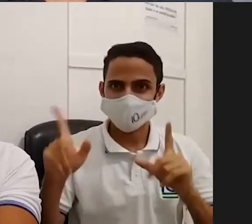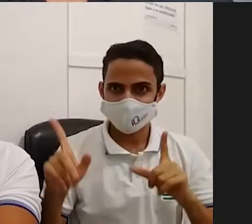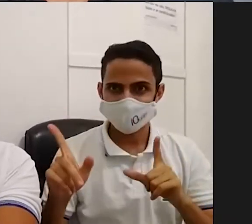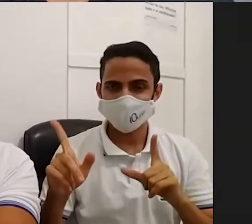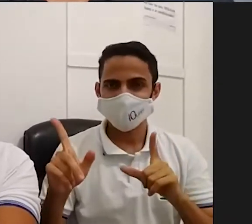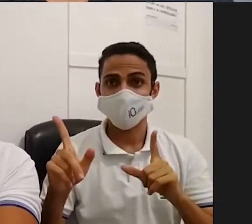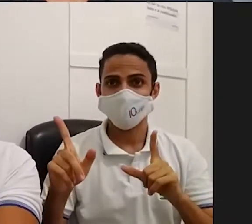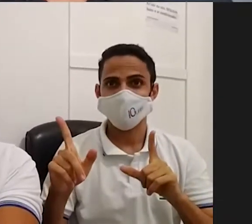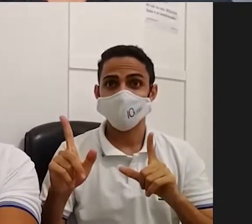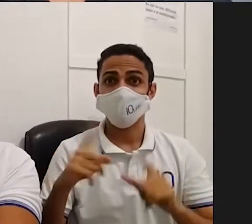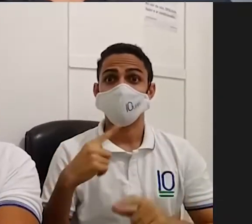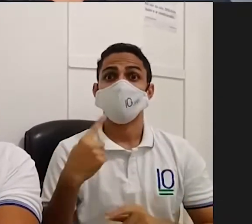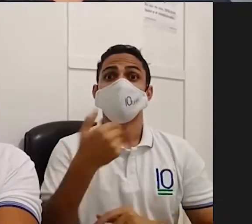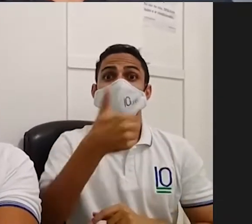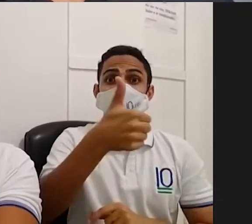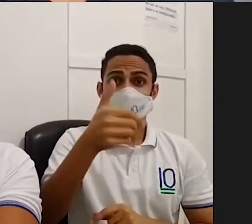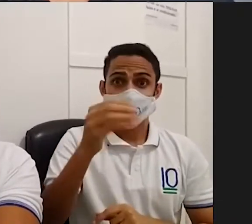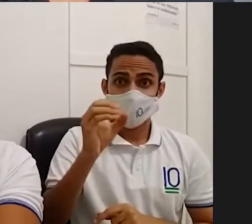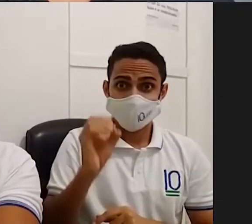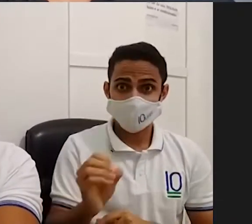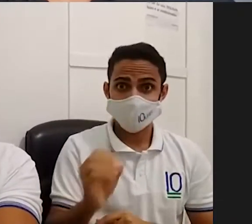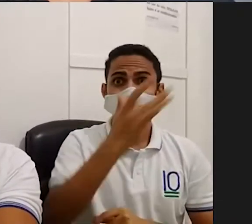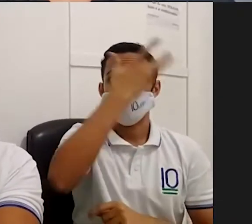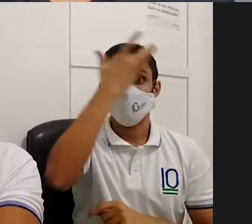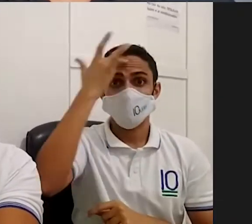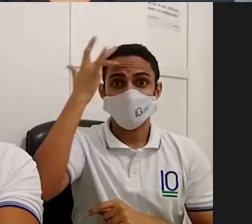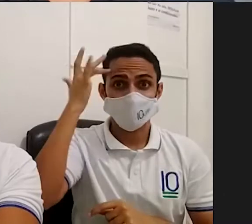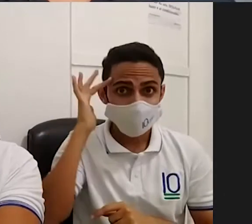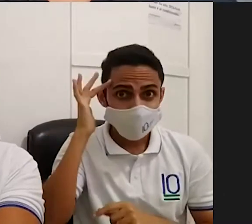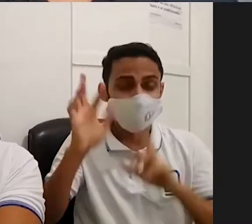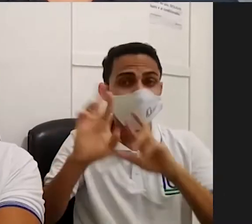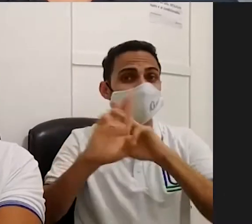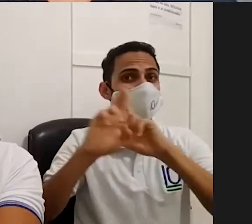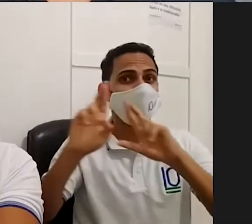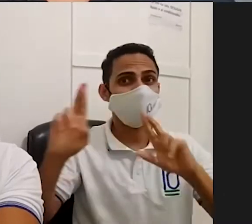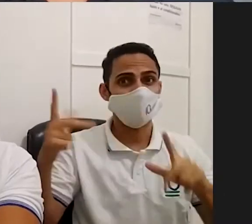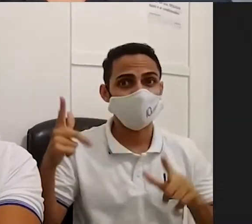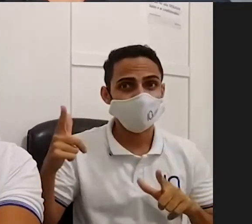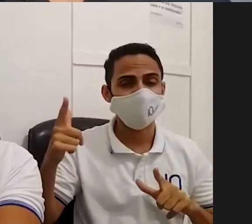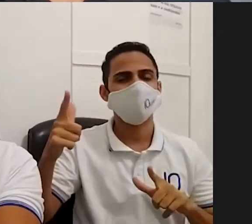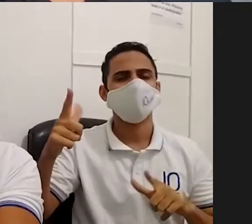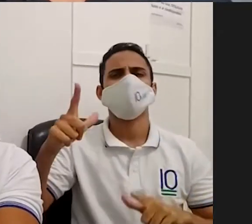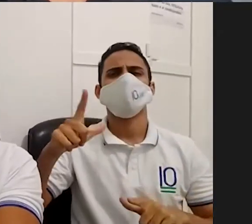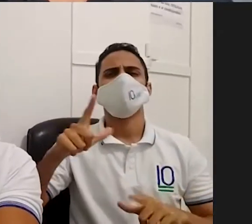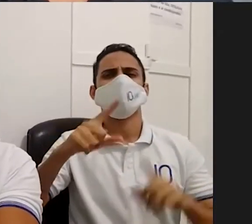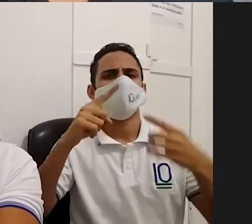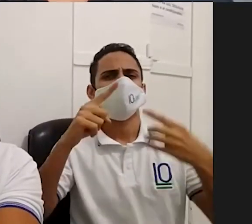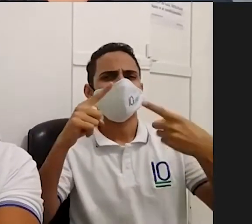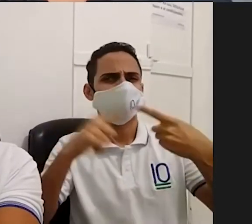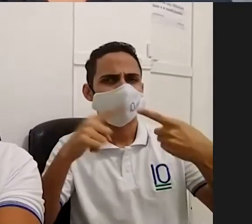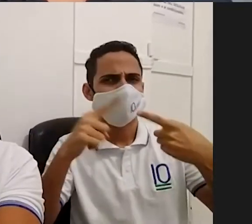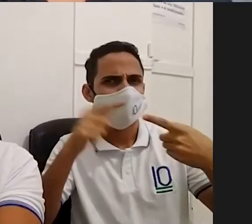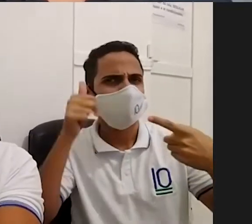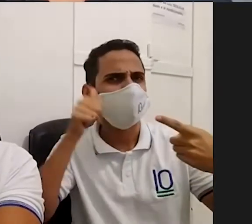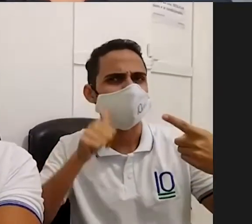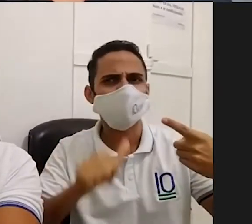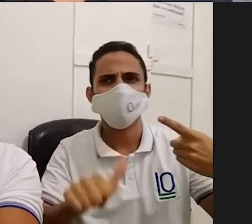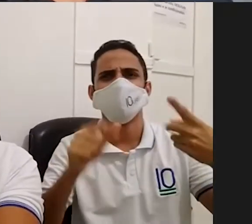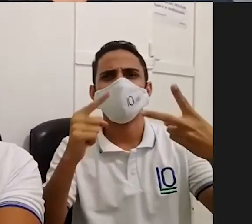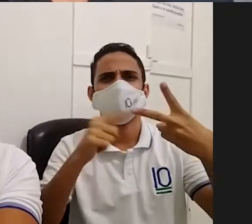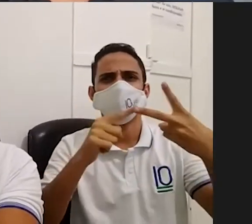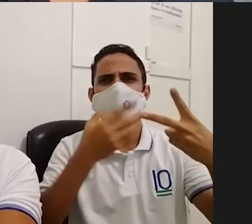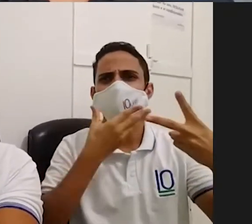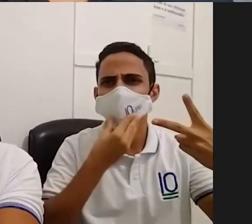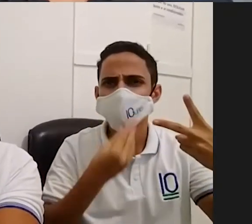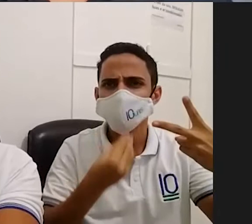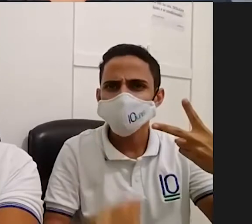pessoas diferentes em suas características, né? A gente tem pessoas mulheres, a gente tem homens, a gente tem pessoas da Zona Sul, da Zona Norte de Natal, da